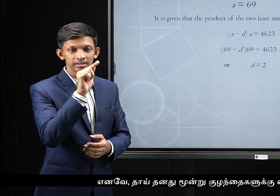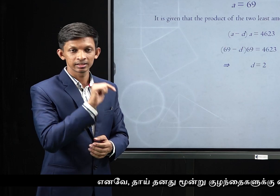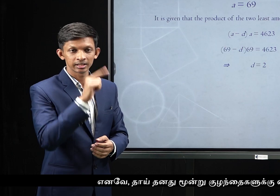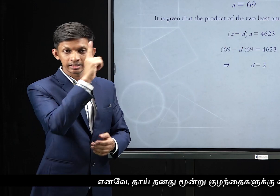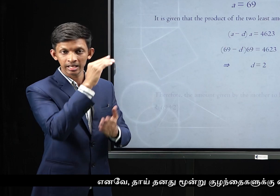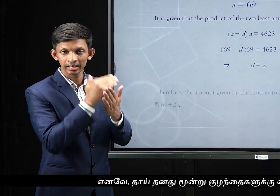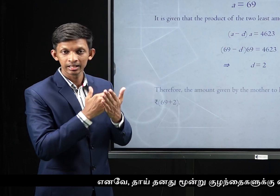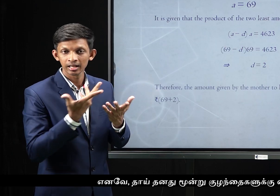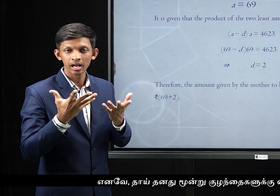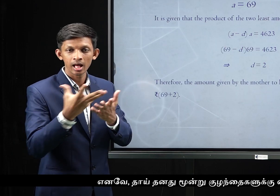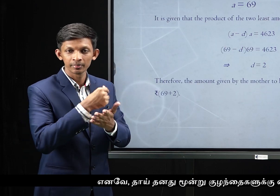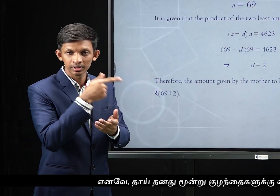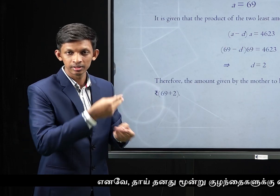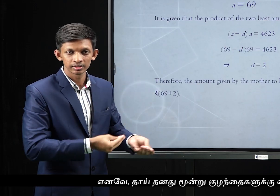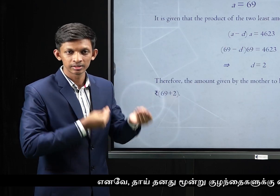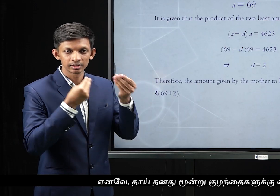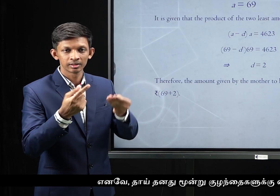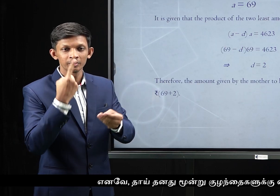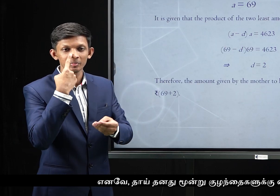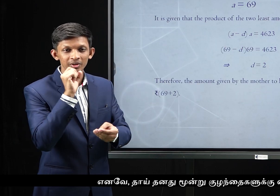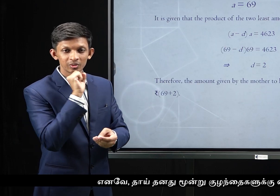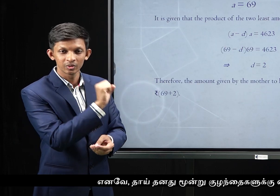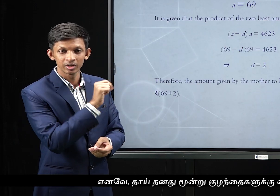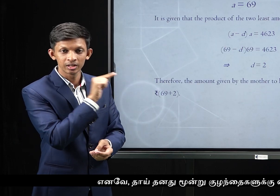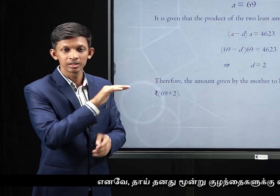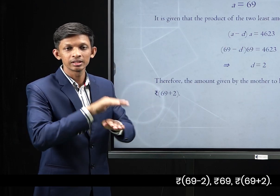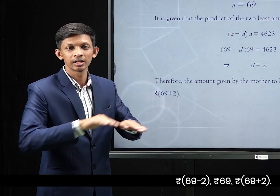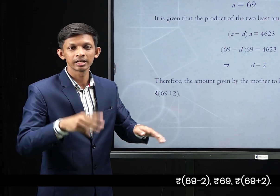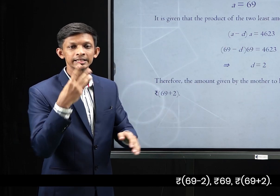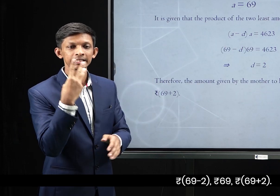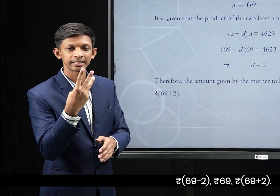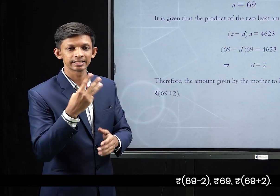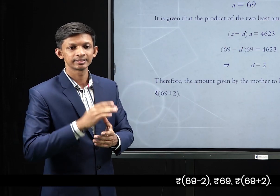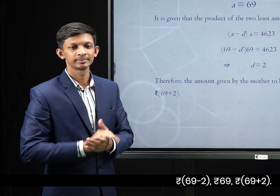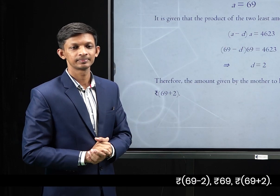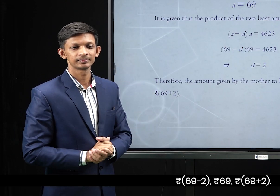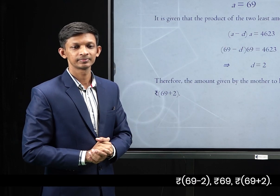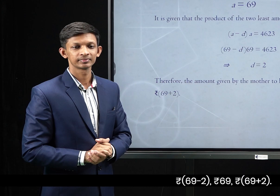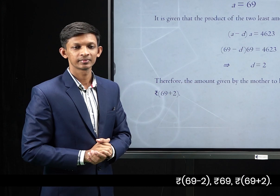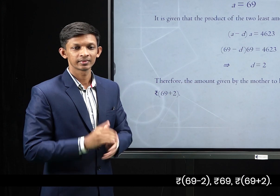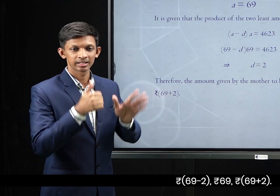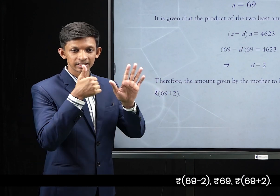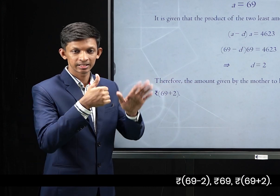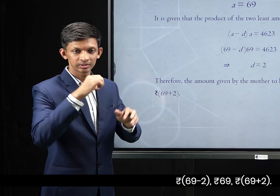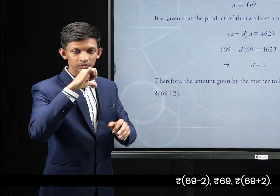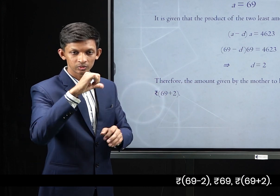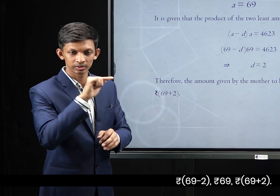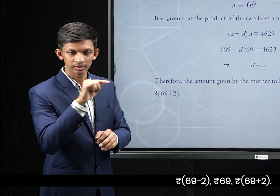எனவே தாய் தனது 3 குழந்தைகளுக்கு வழங்கிய தொகை ரூபாய் 69. ரூபாய் அடைப்புக்குறிக்குள்